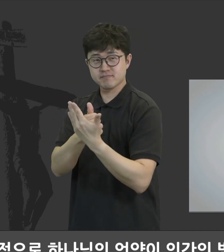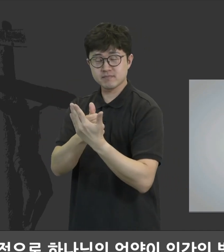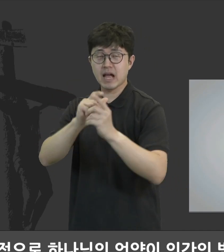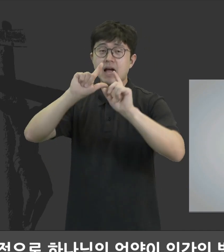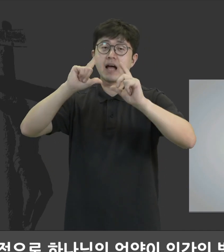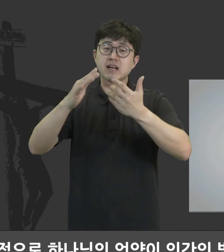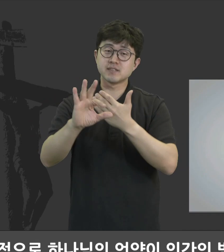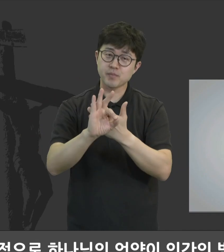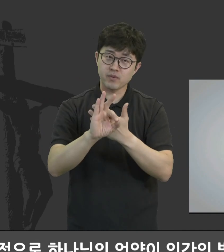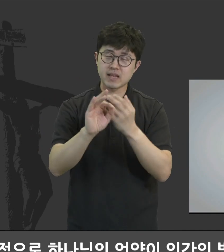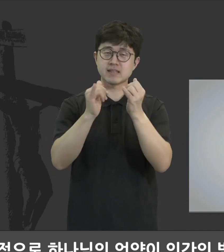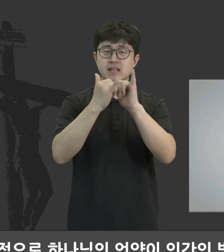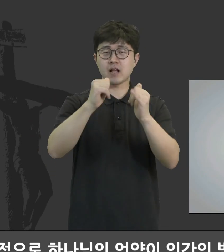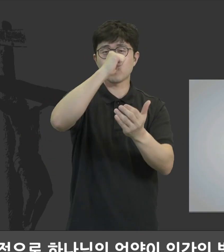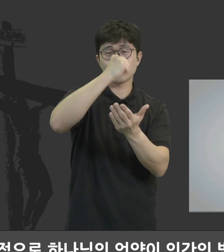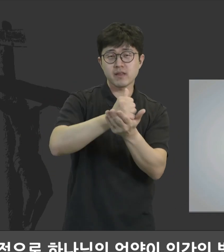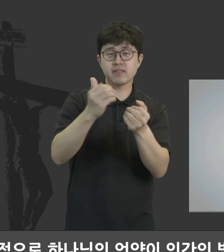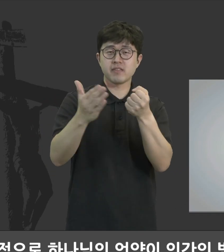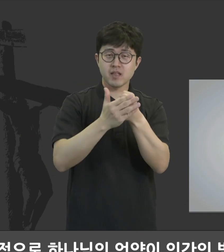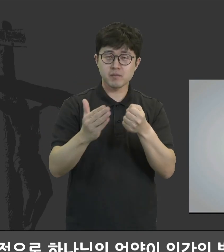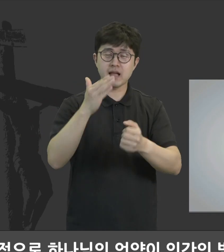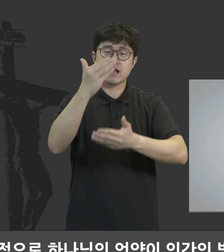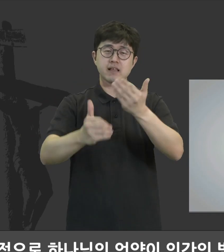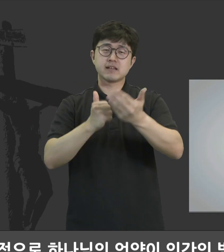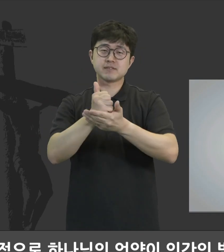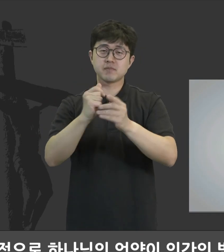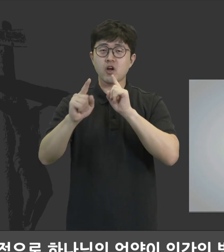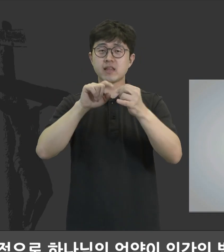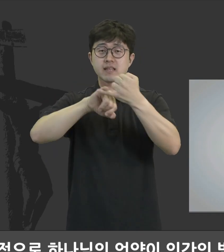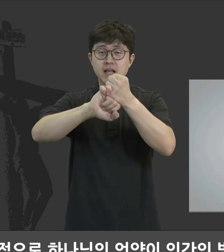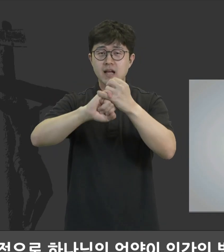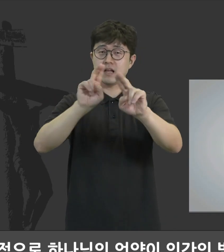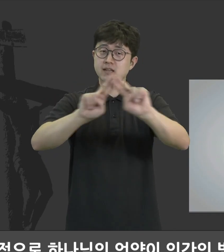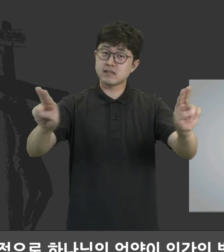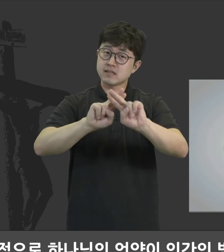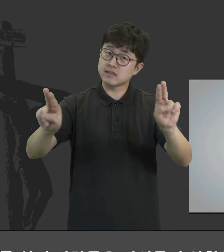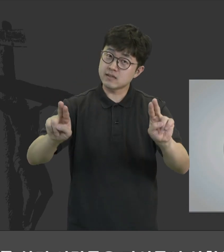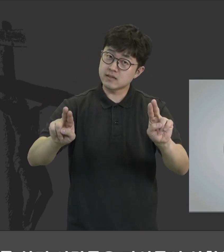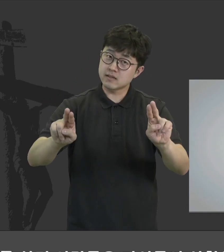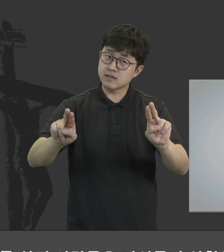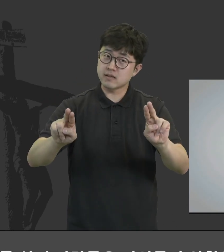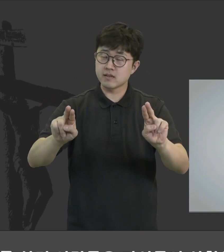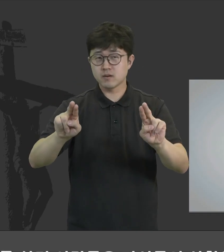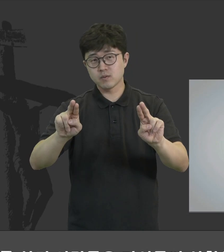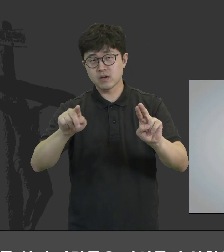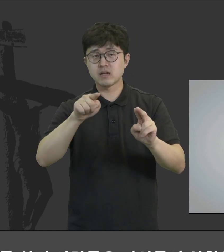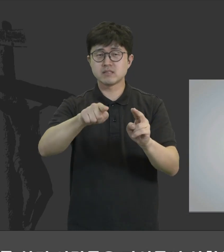될까요? 아니면 인간의 범죄가 그 언약을 파기하게 될까요?